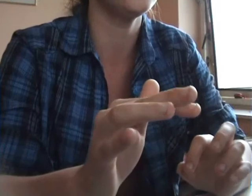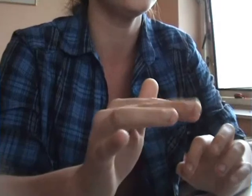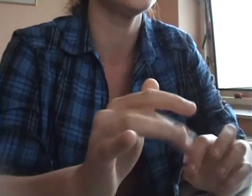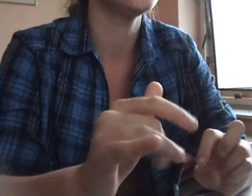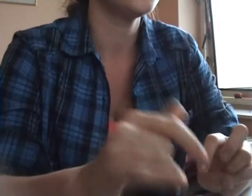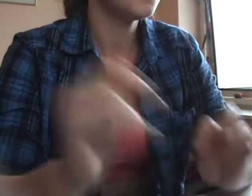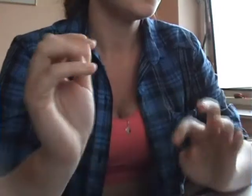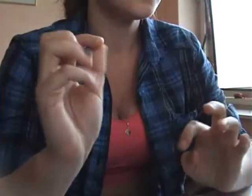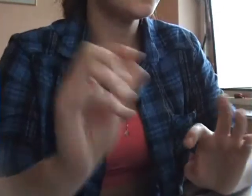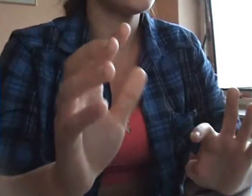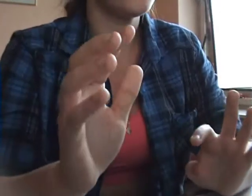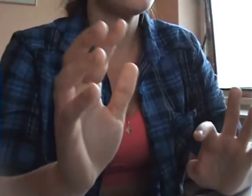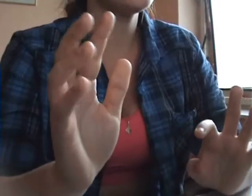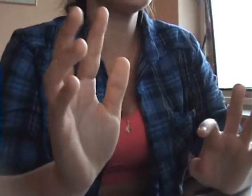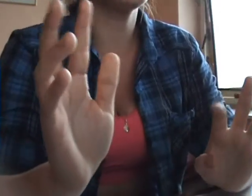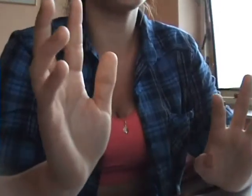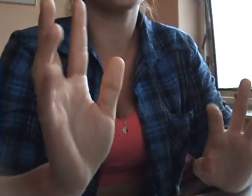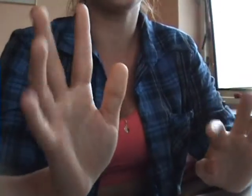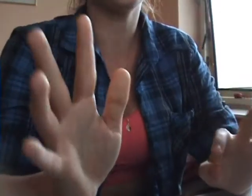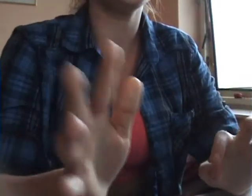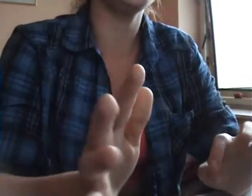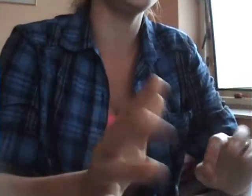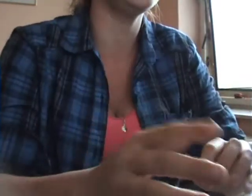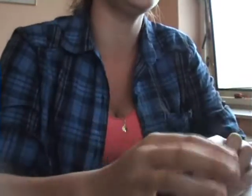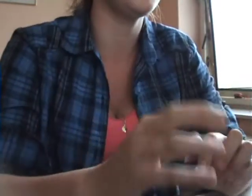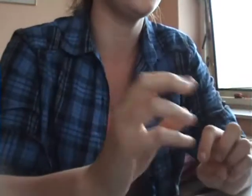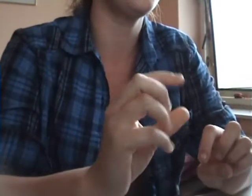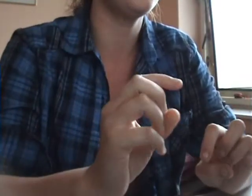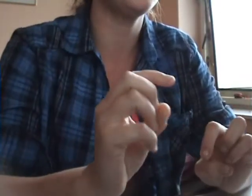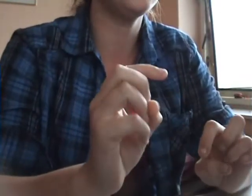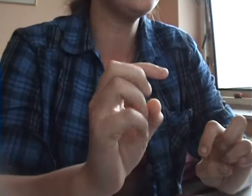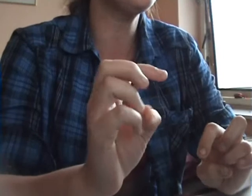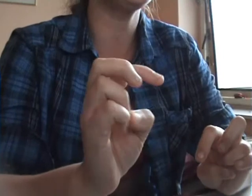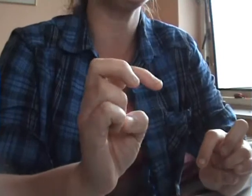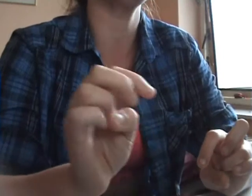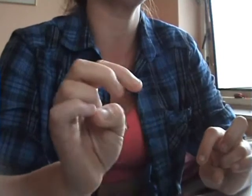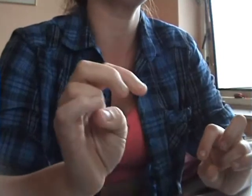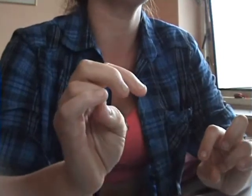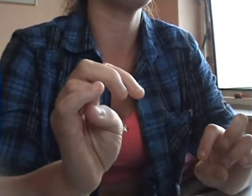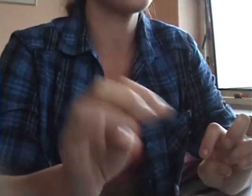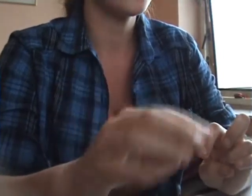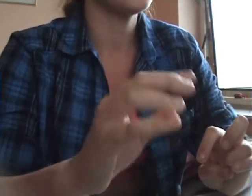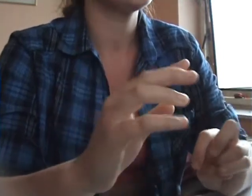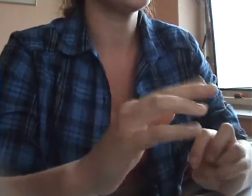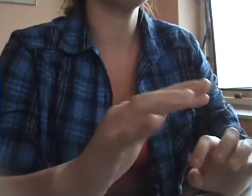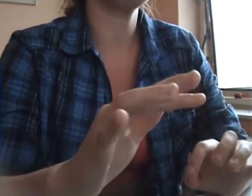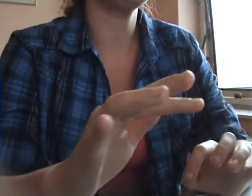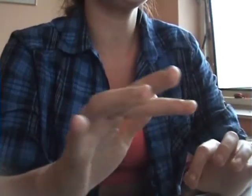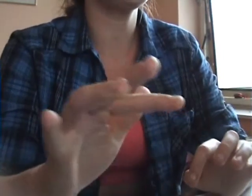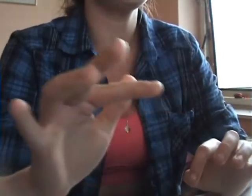Když se sunko schoví, na hore broní, tam někde